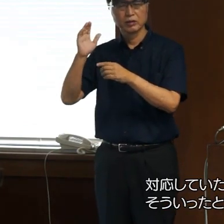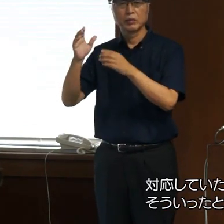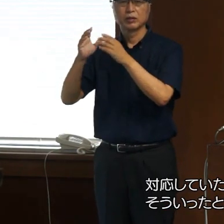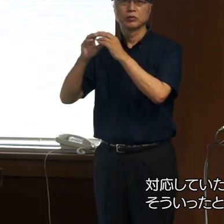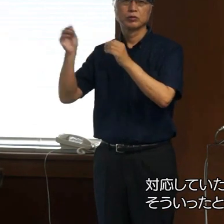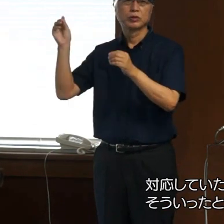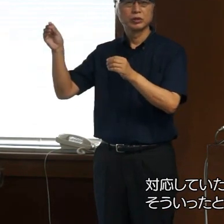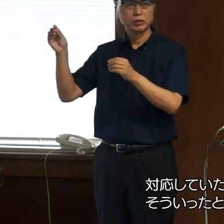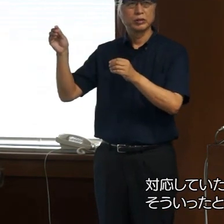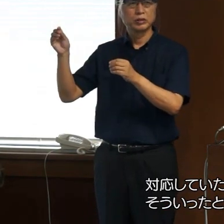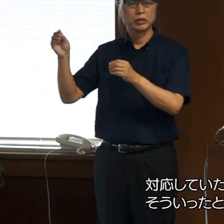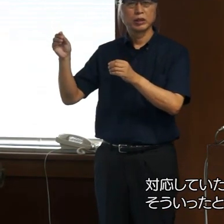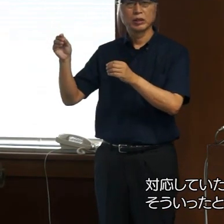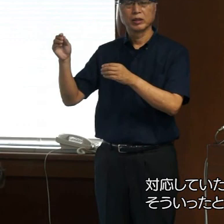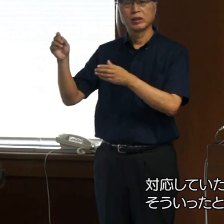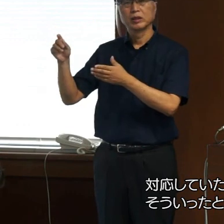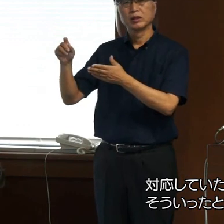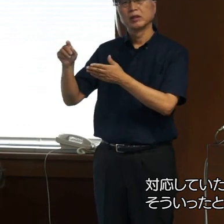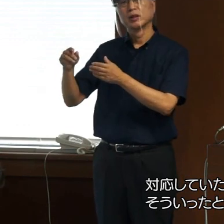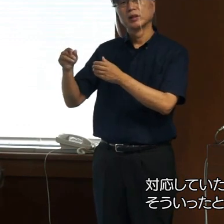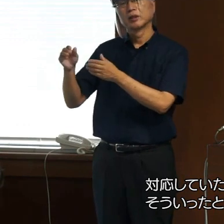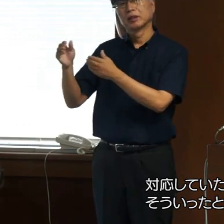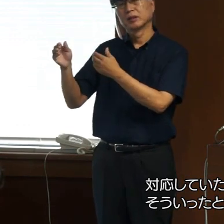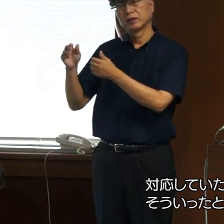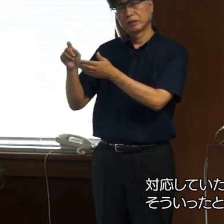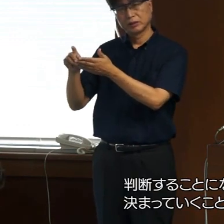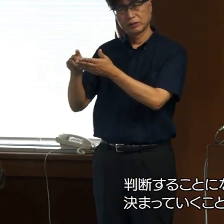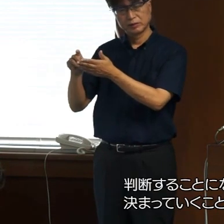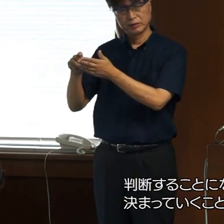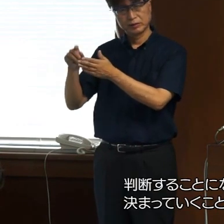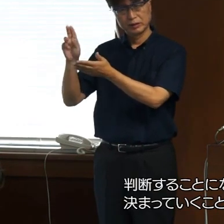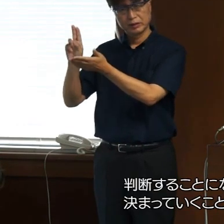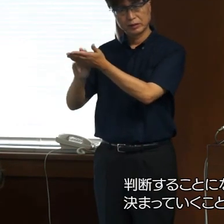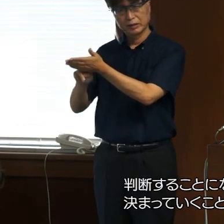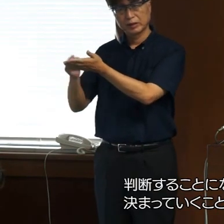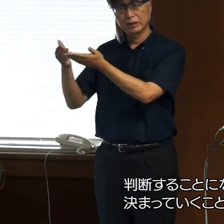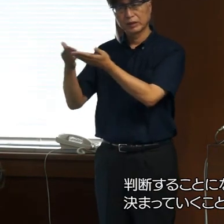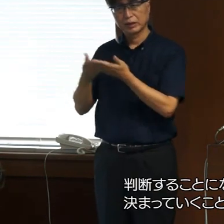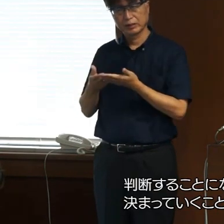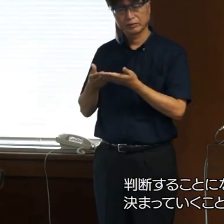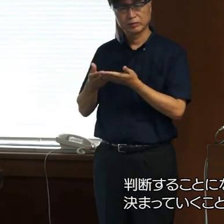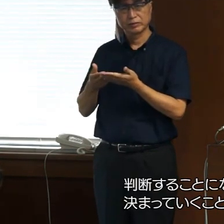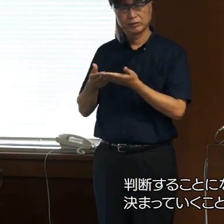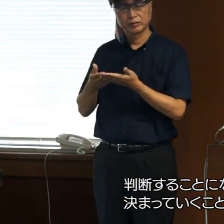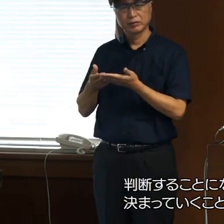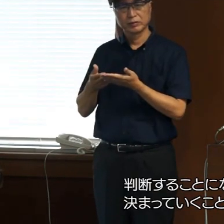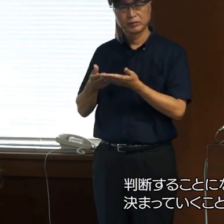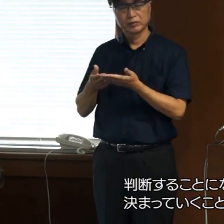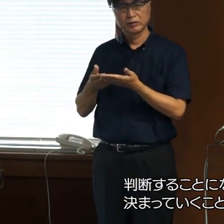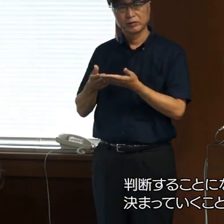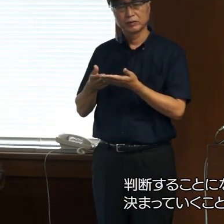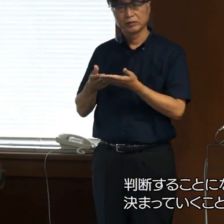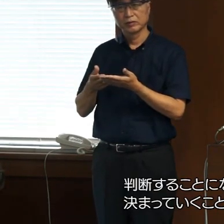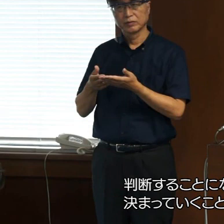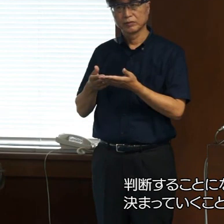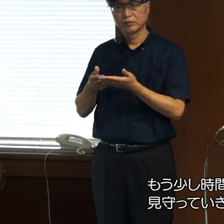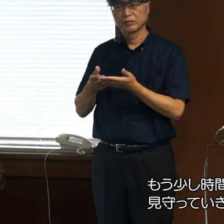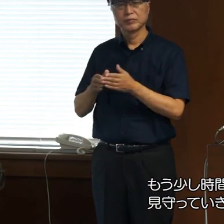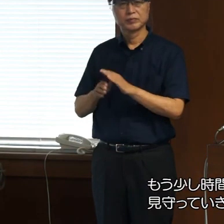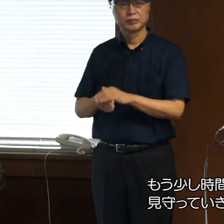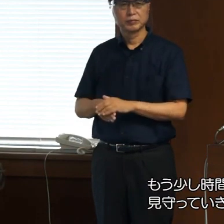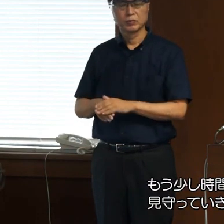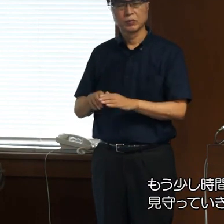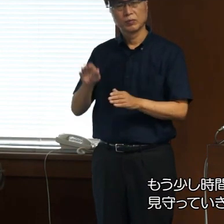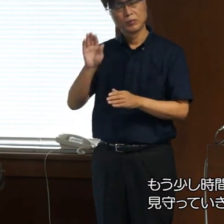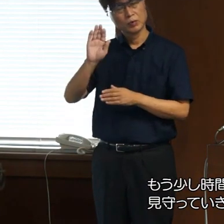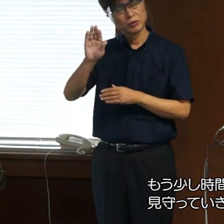対応していただく話だと思うので、まあ、そういったところを見せて判断することになると思いますけれども、決まっていくことになると思いますけれども、まあ、もう